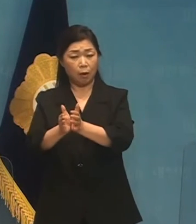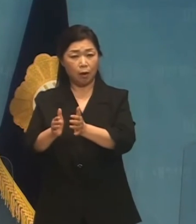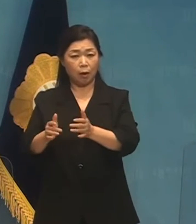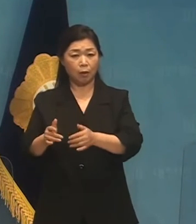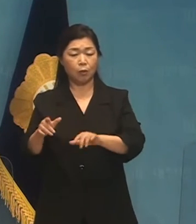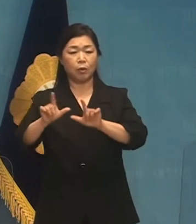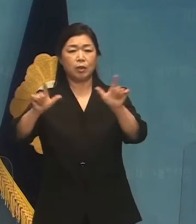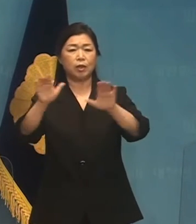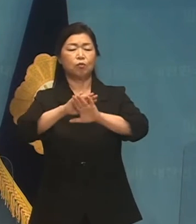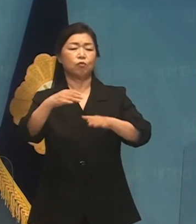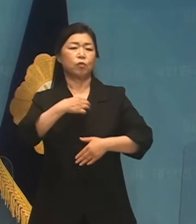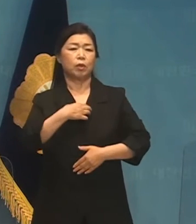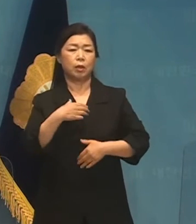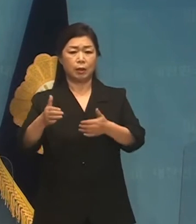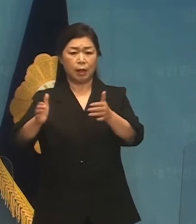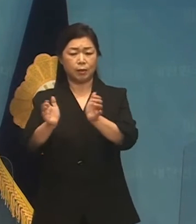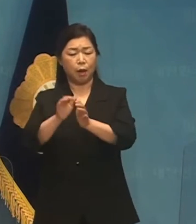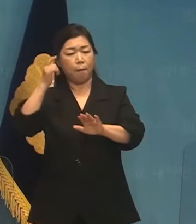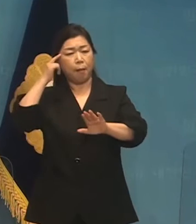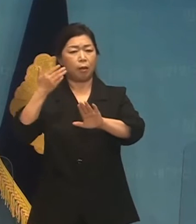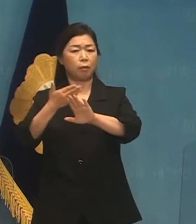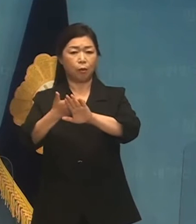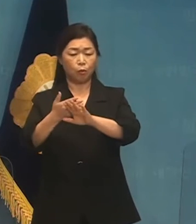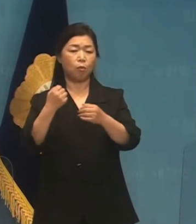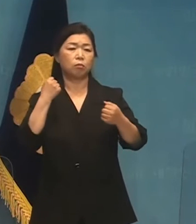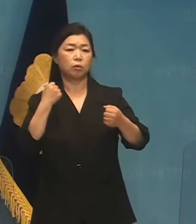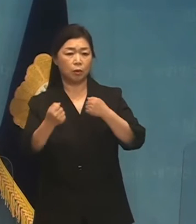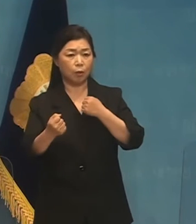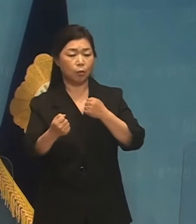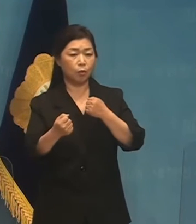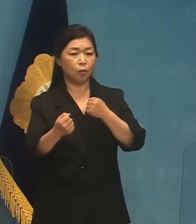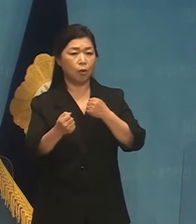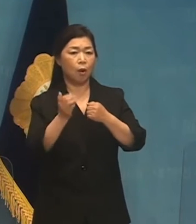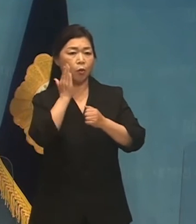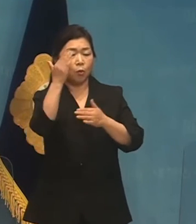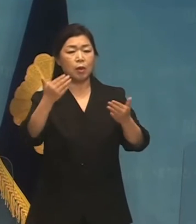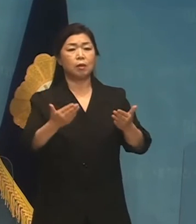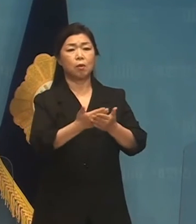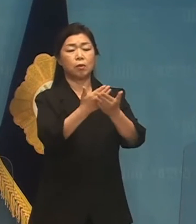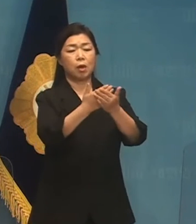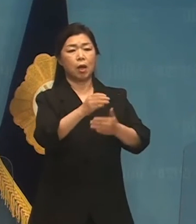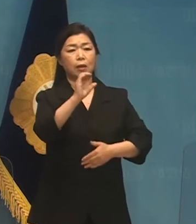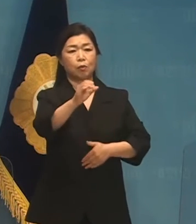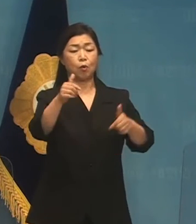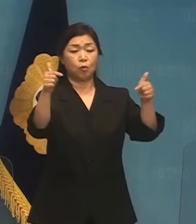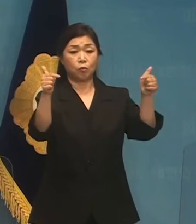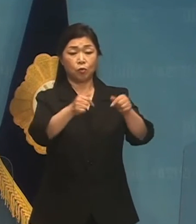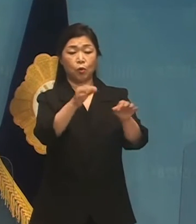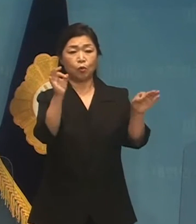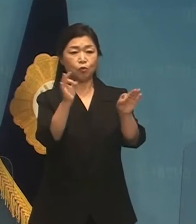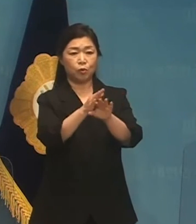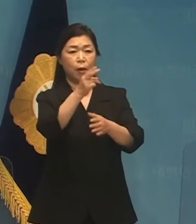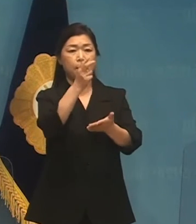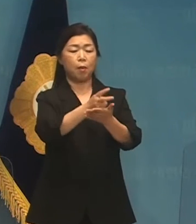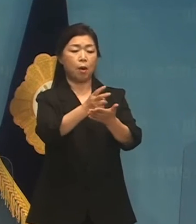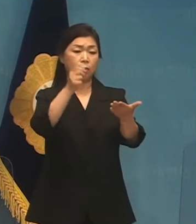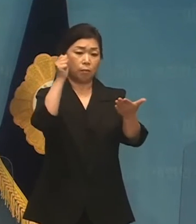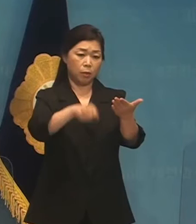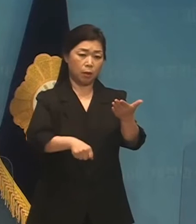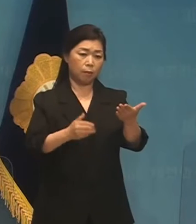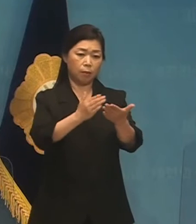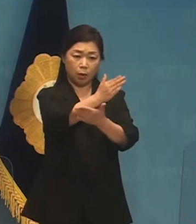정의당과 기후위기 단체들의 반대에도 불구하고 녹색 성장 탄소 중립 법안을